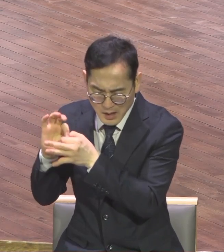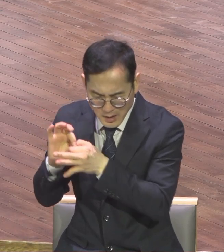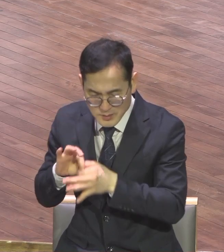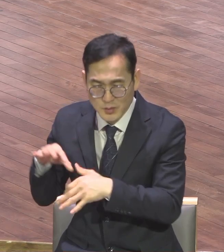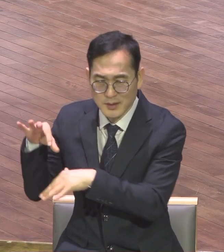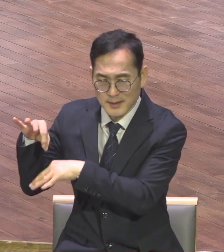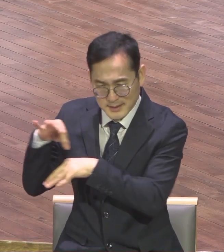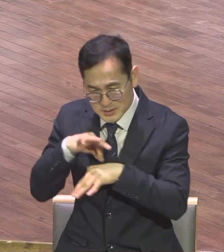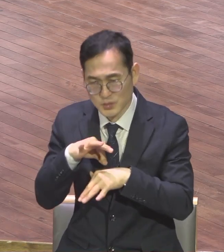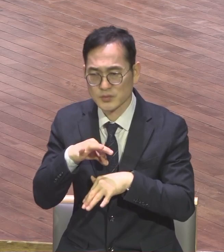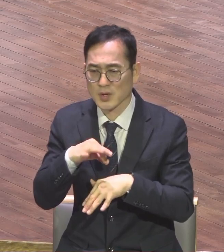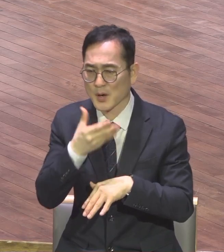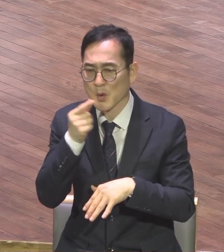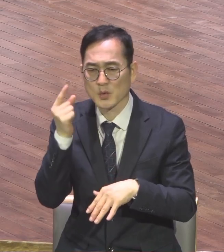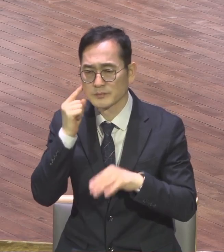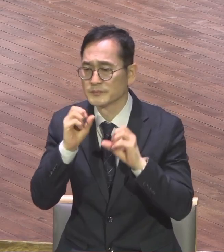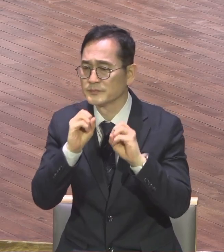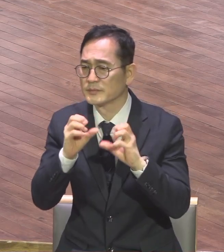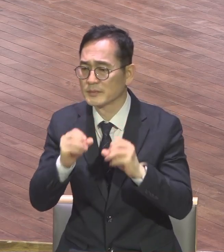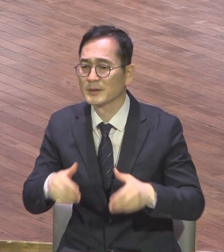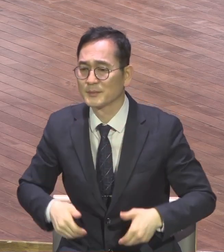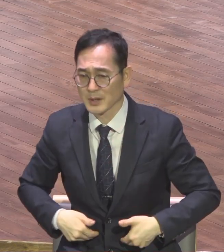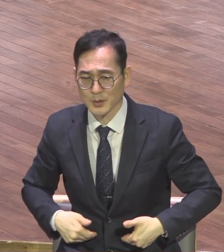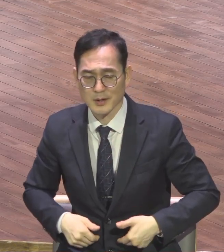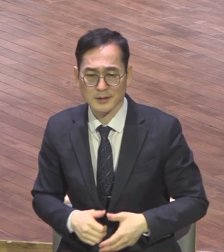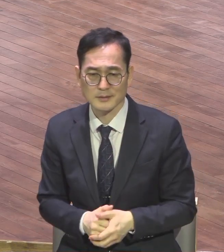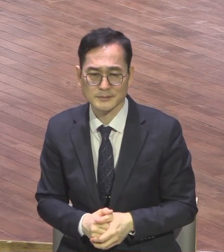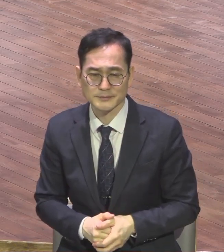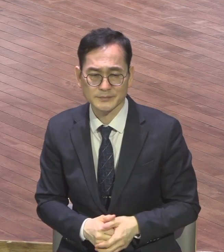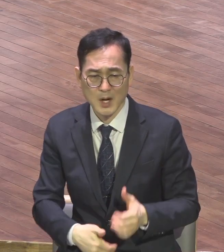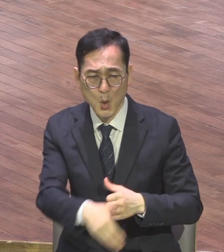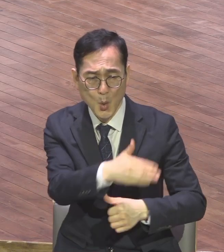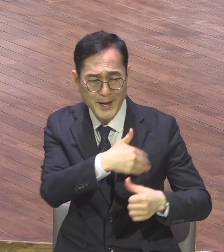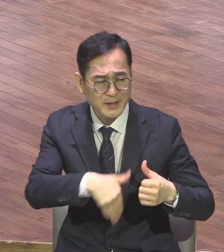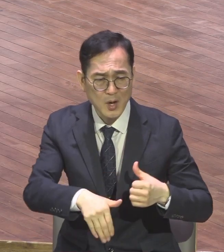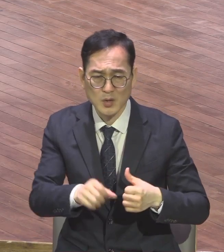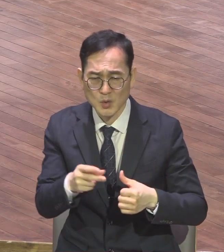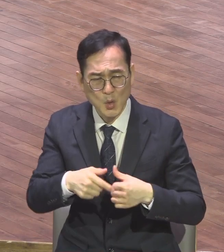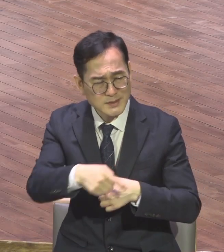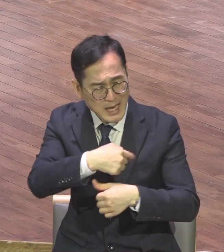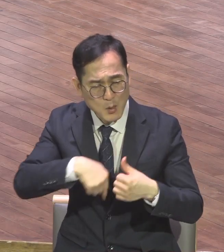여러분요, 환경을 보고요 불평 원망하고 변명하면 끝이 없습니다.